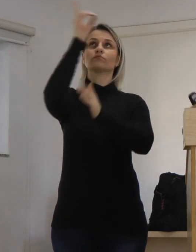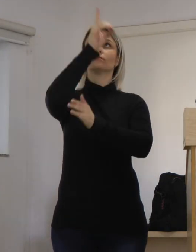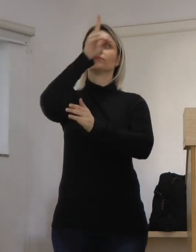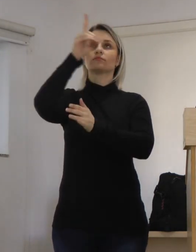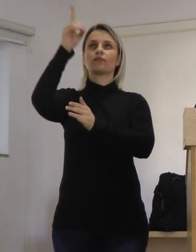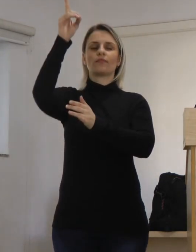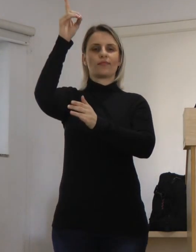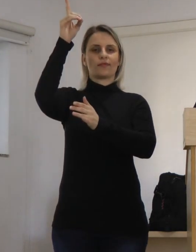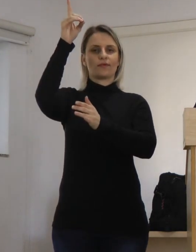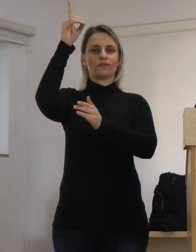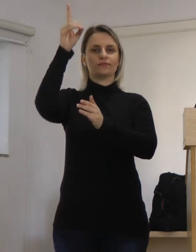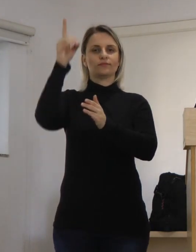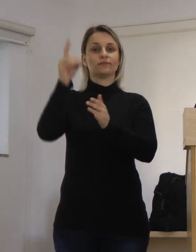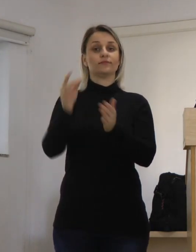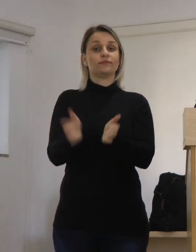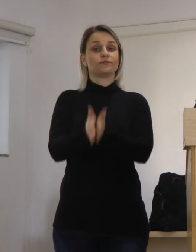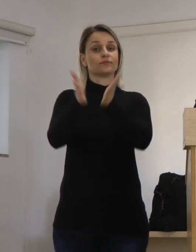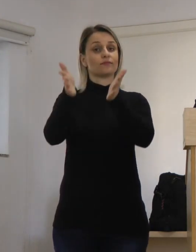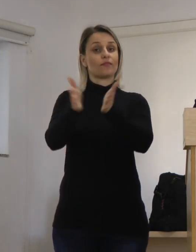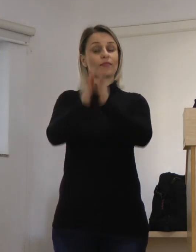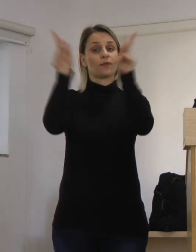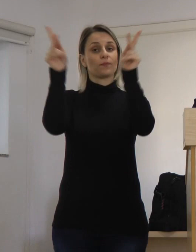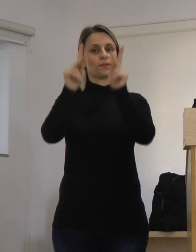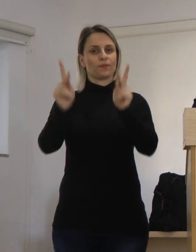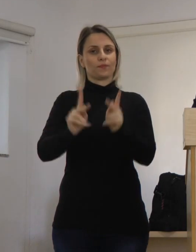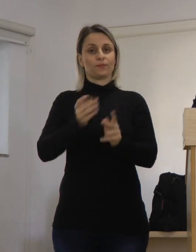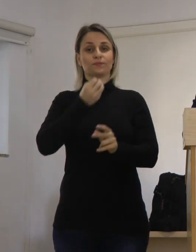exaltando a paz e a boa vontade entre os homens.